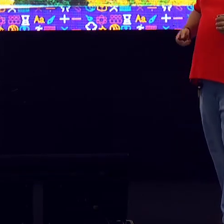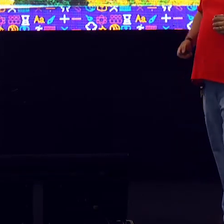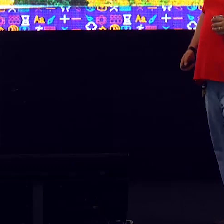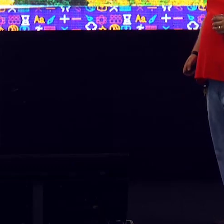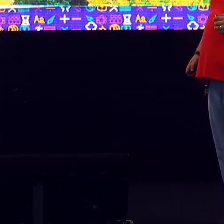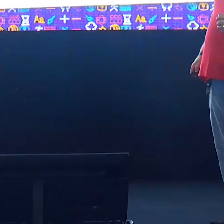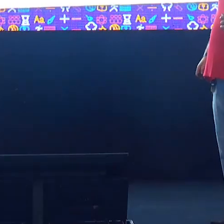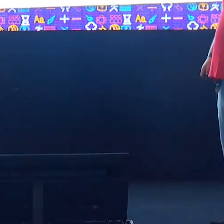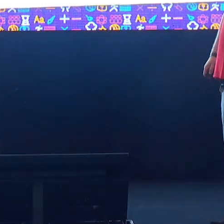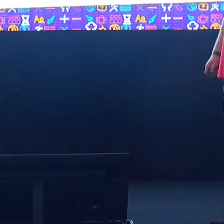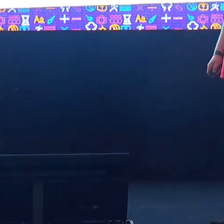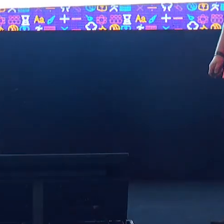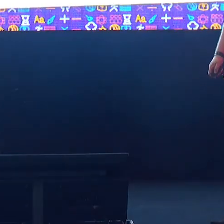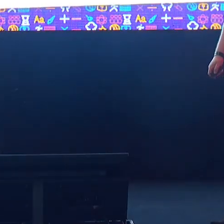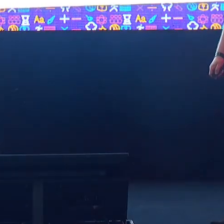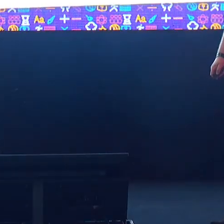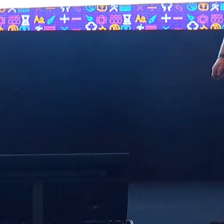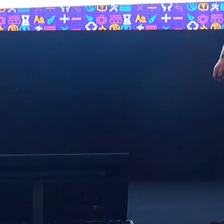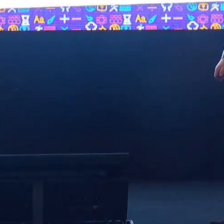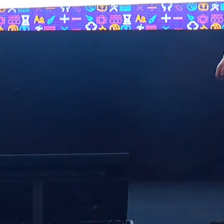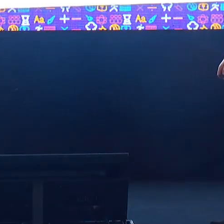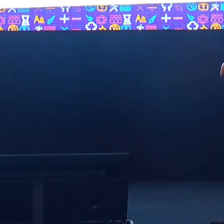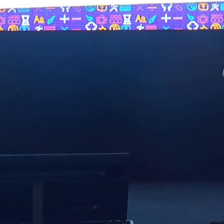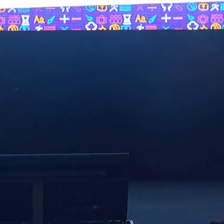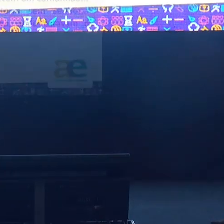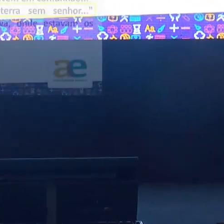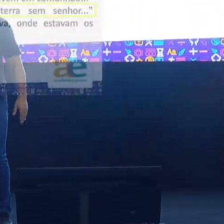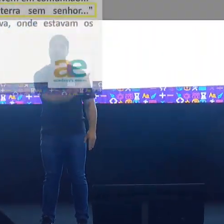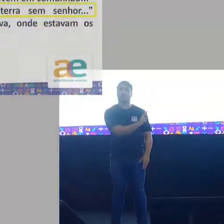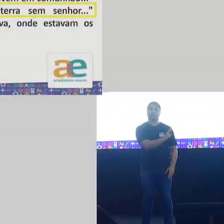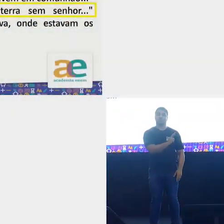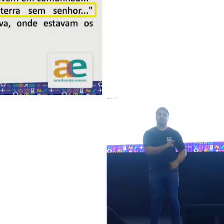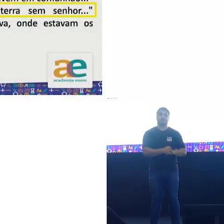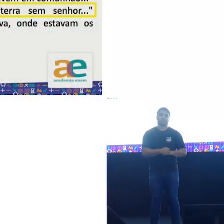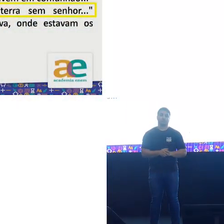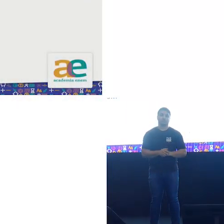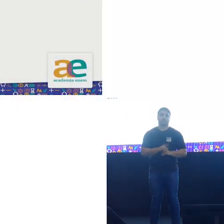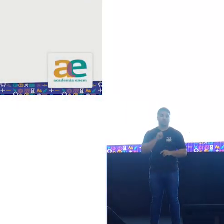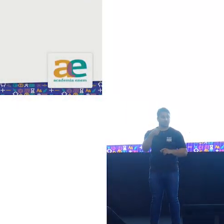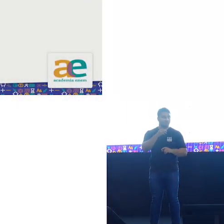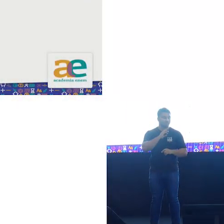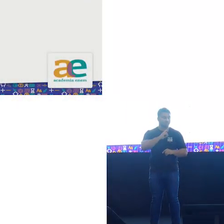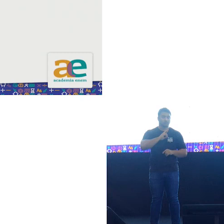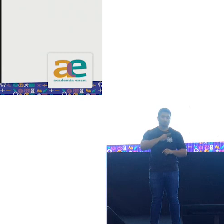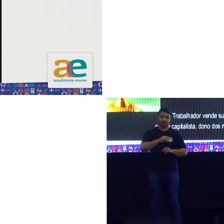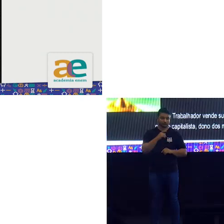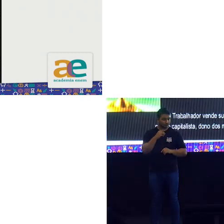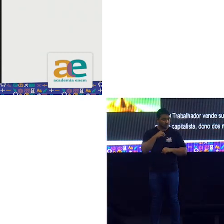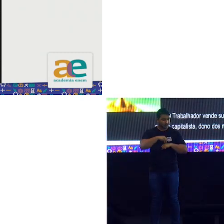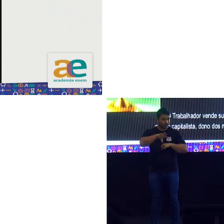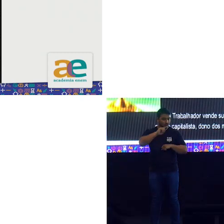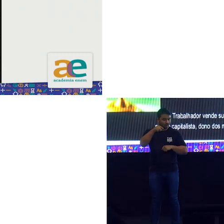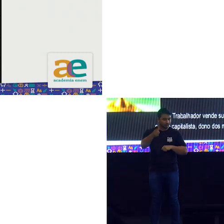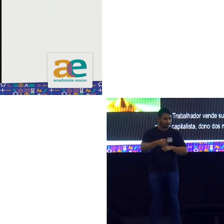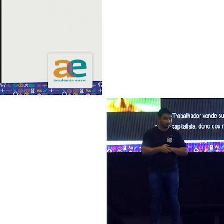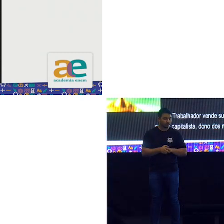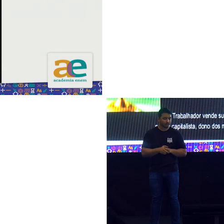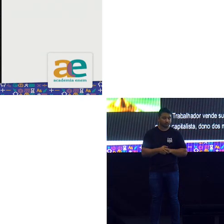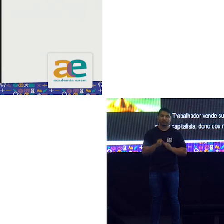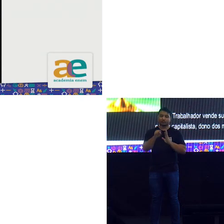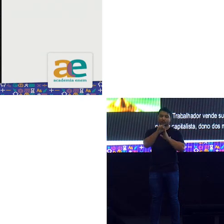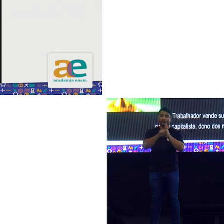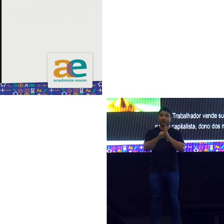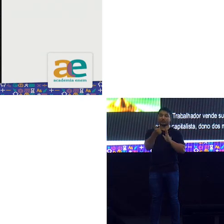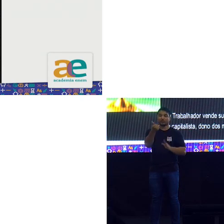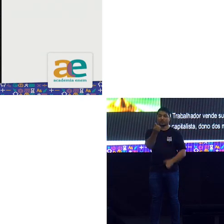século XVI, anota aí o gabarito, depois eu mando comentário. Entramos no século